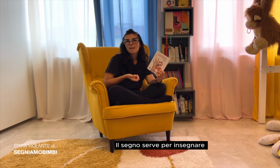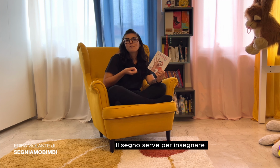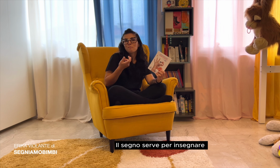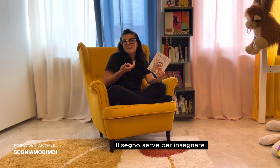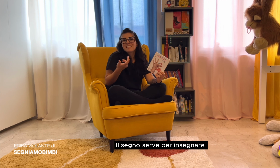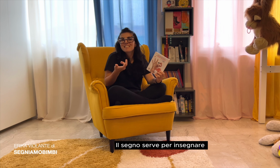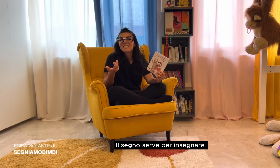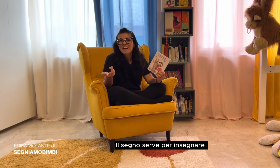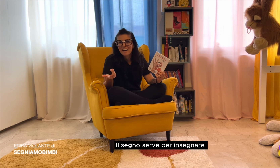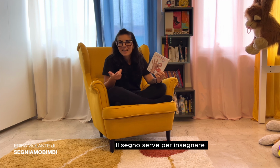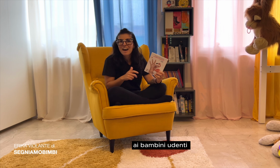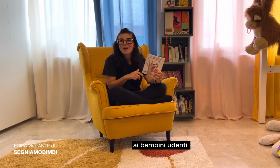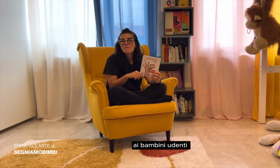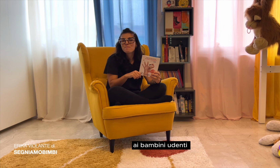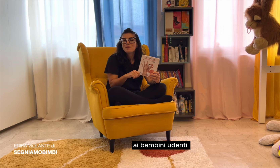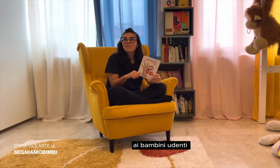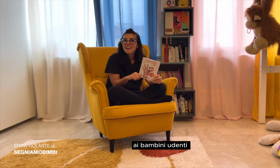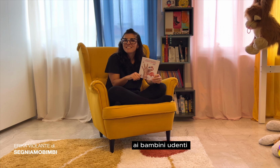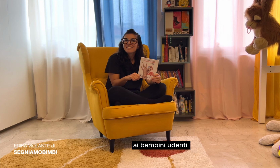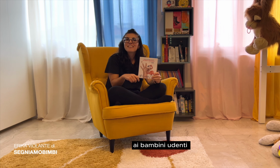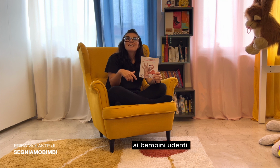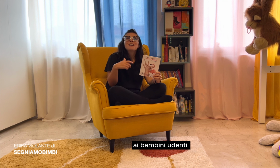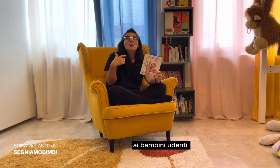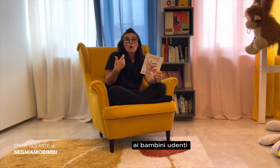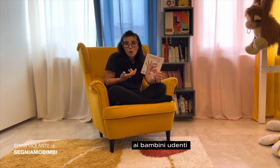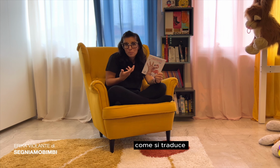per insegnare ai bambini udenti come